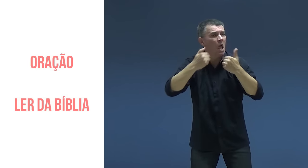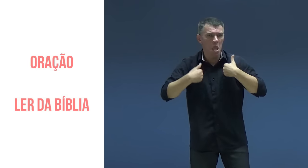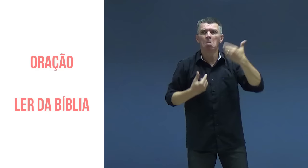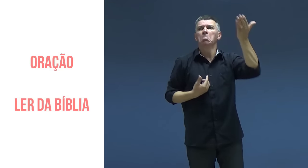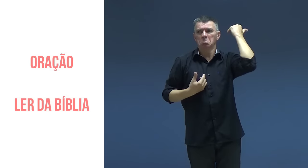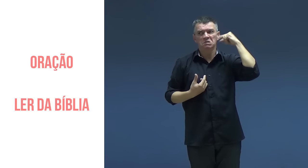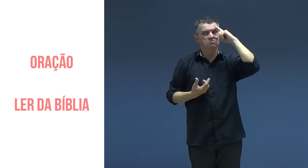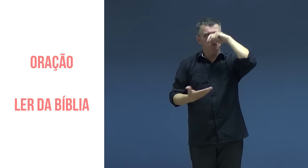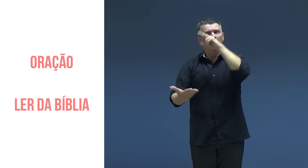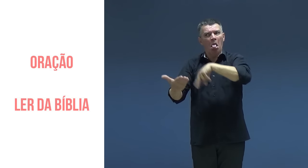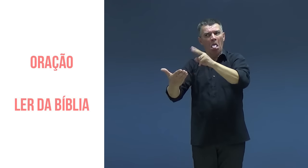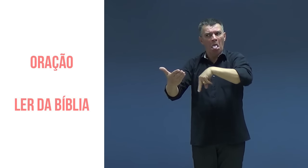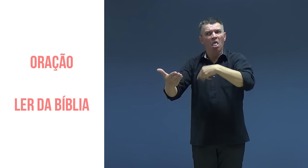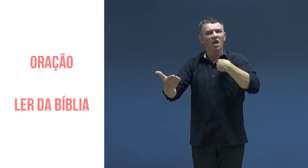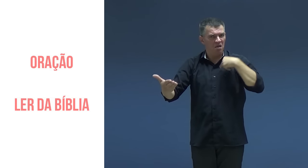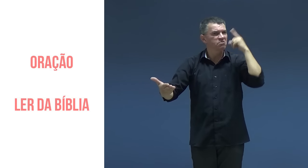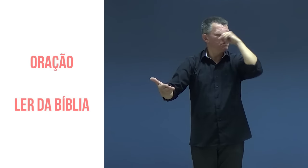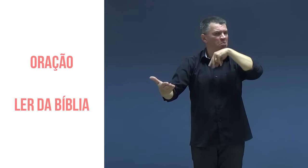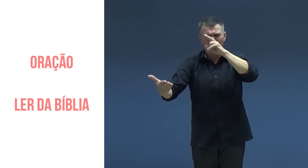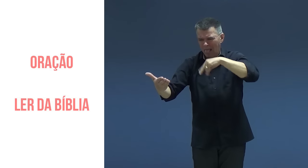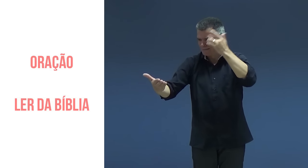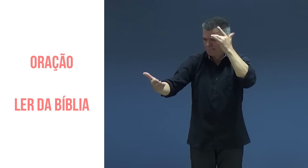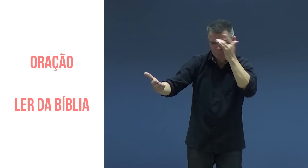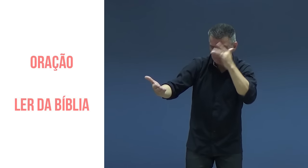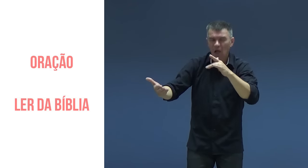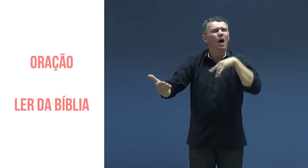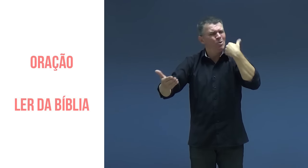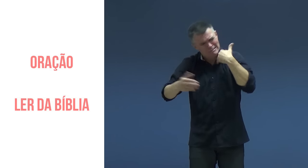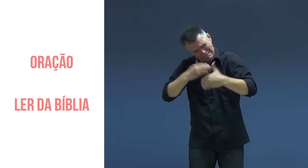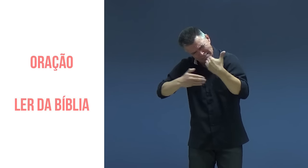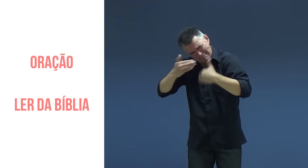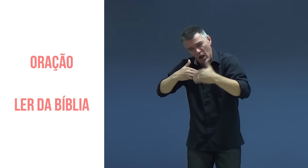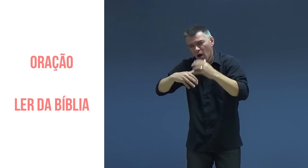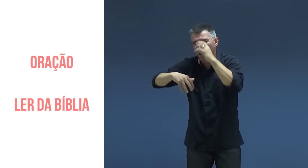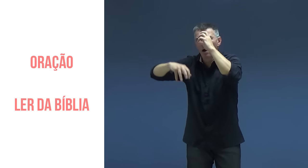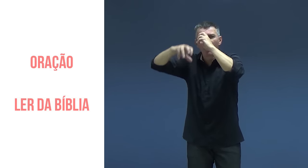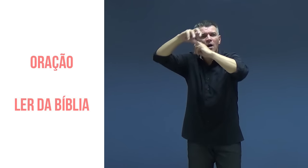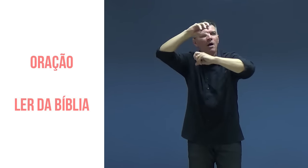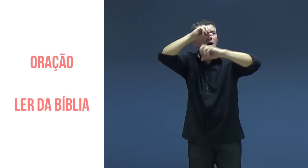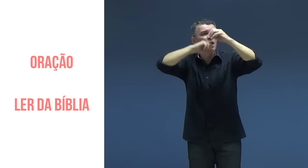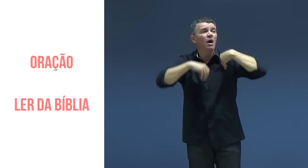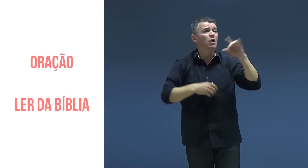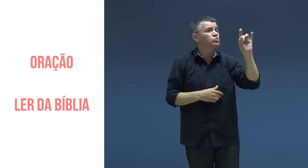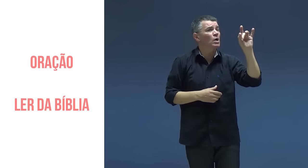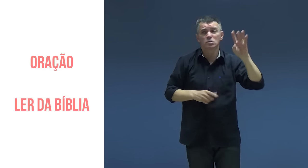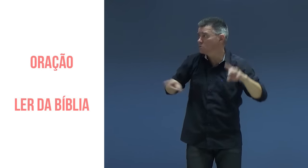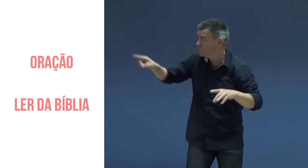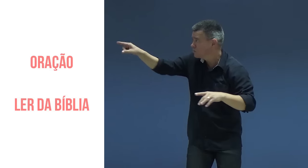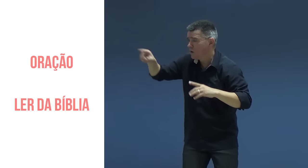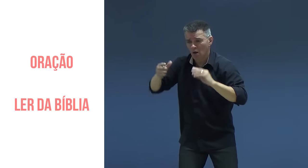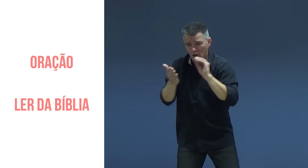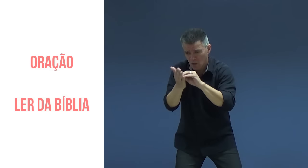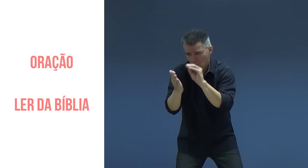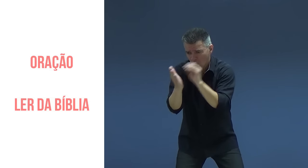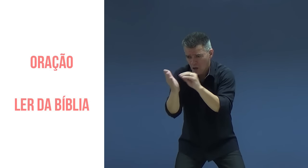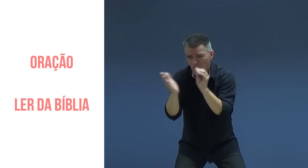sei, faça grupos de estudo. Para mim, no passado, também era muito difícil, eu não sabia. E aos poucos eu fui aprendendo. Eu